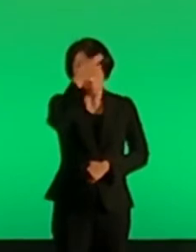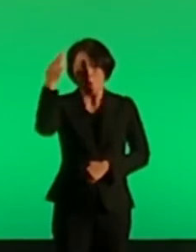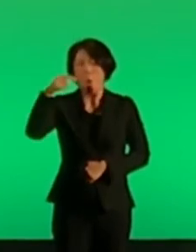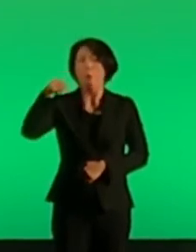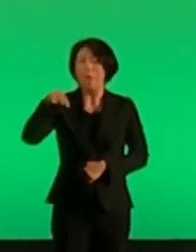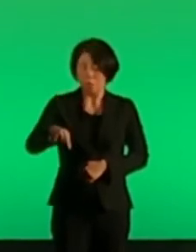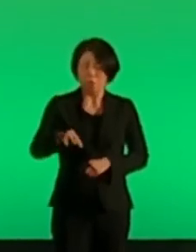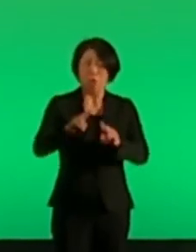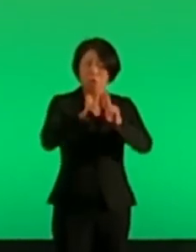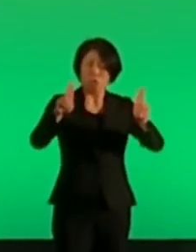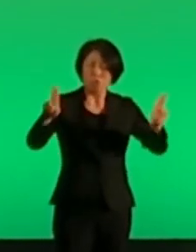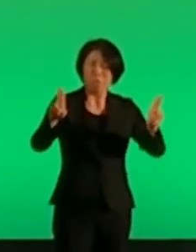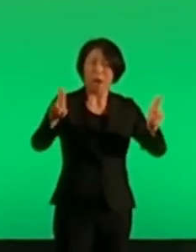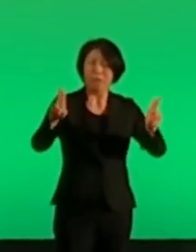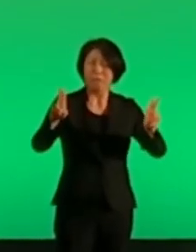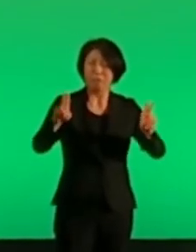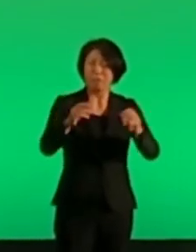こそ